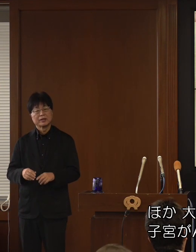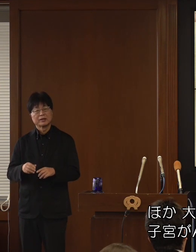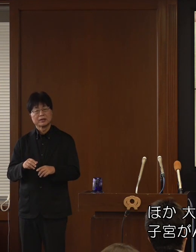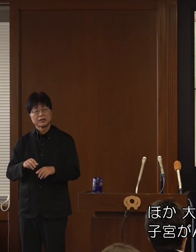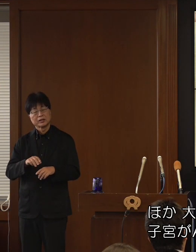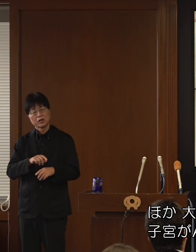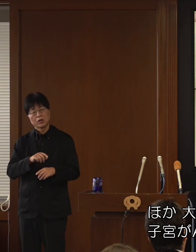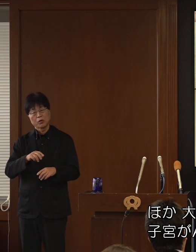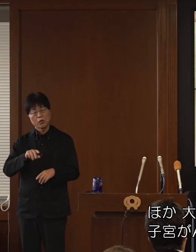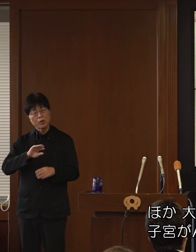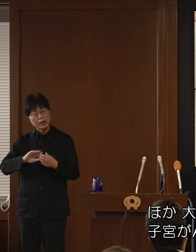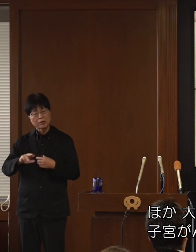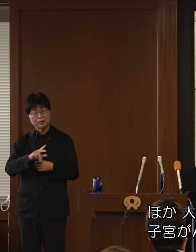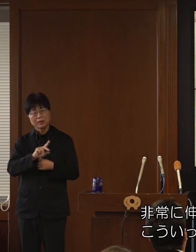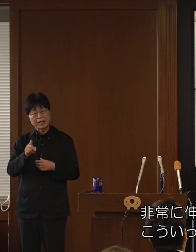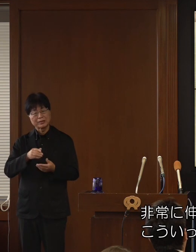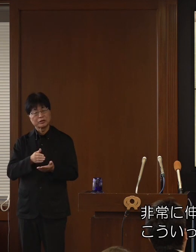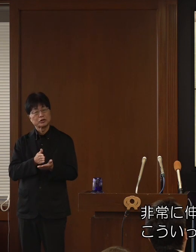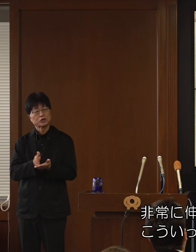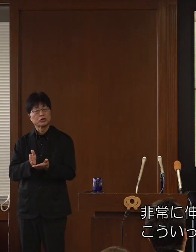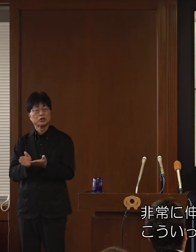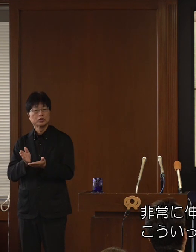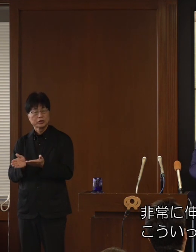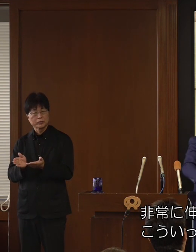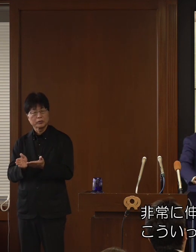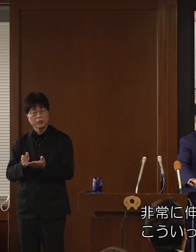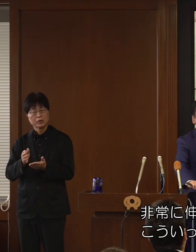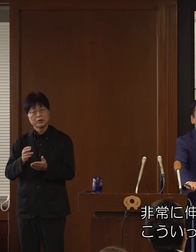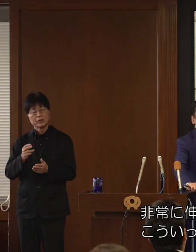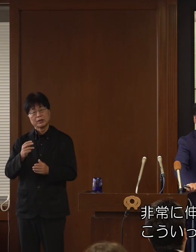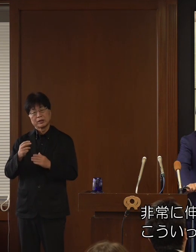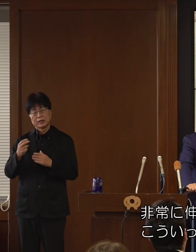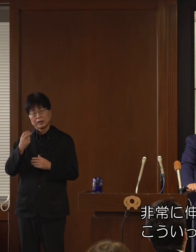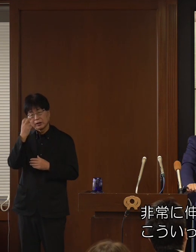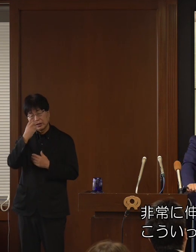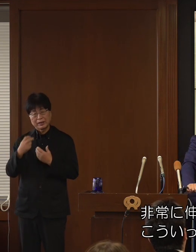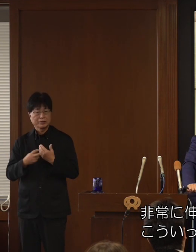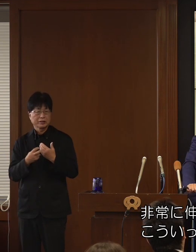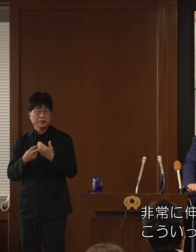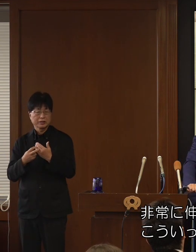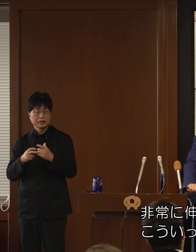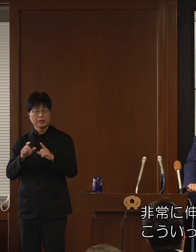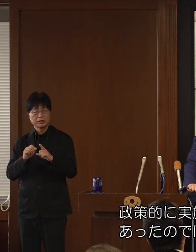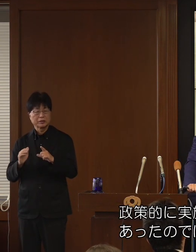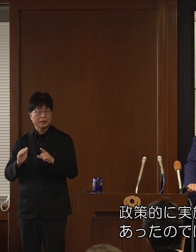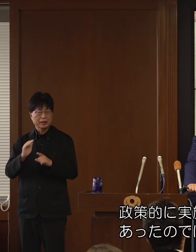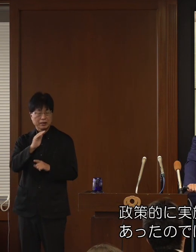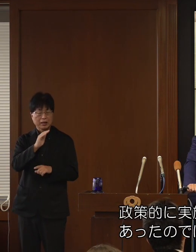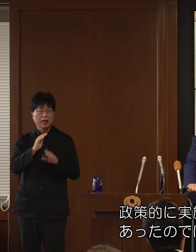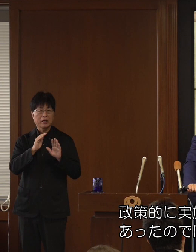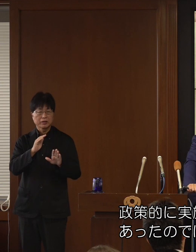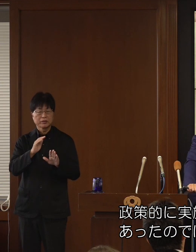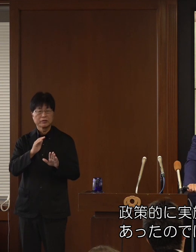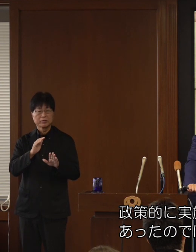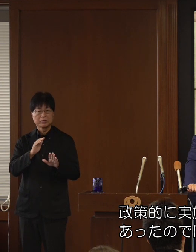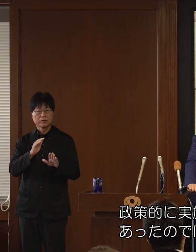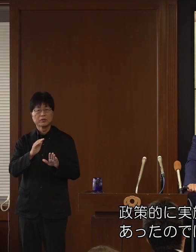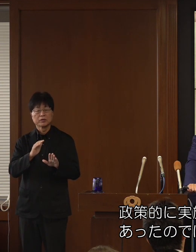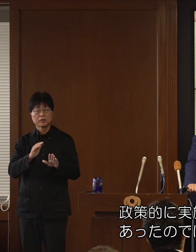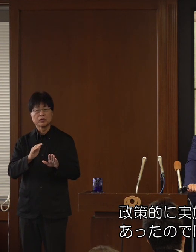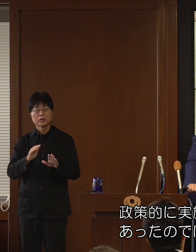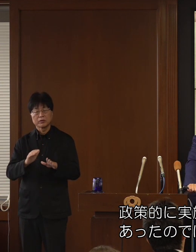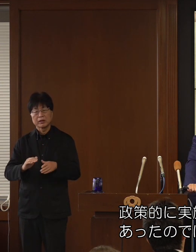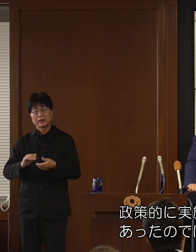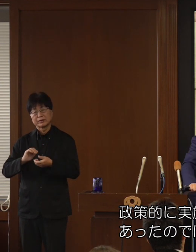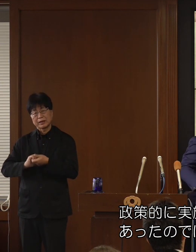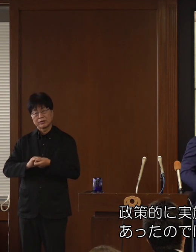ん、子宮がんについても非常に伸びを見せておりまして、まあ、こういったものっていうのは政策的に実施するっていう